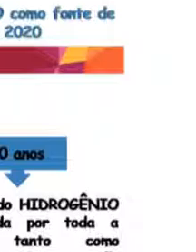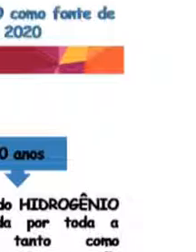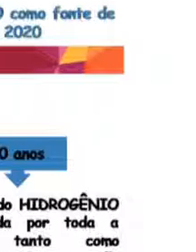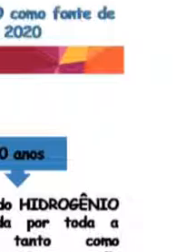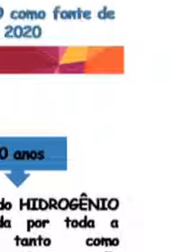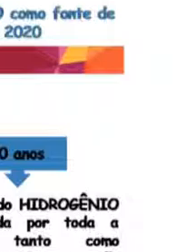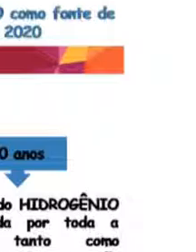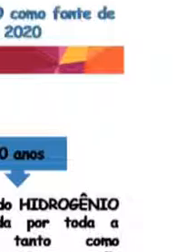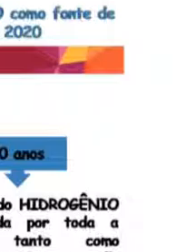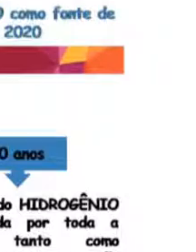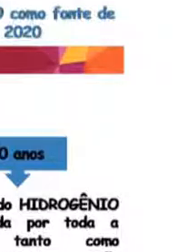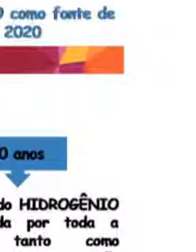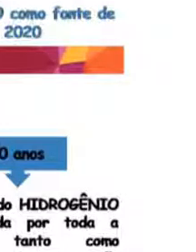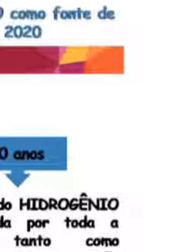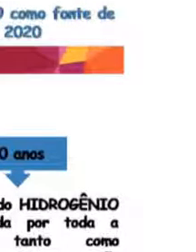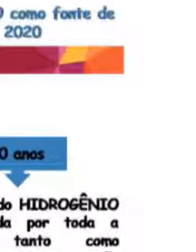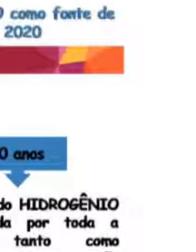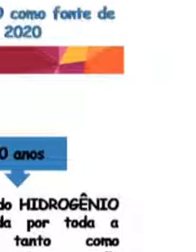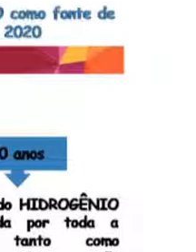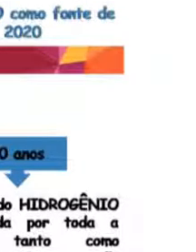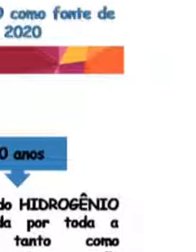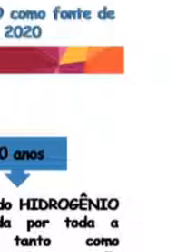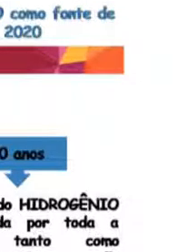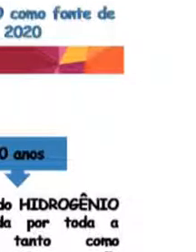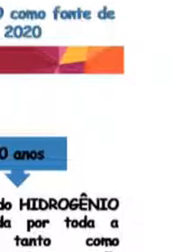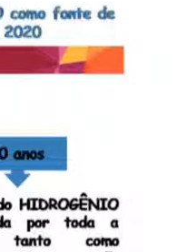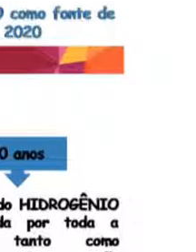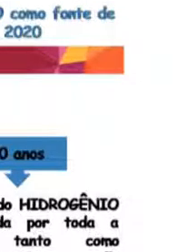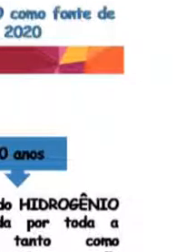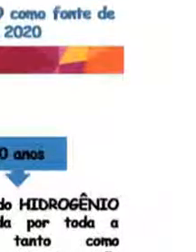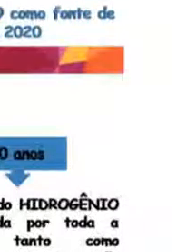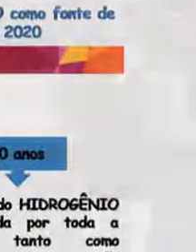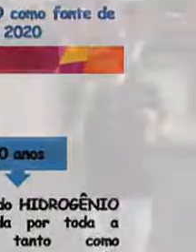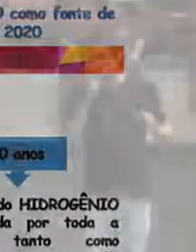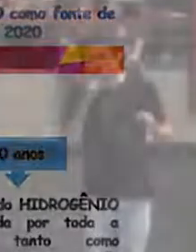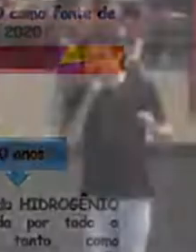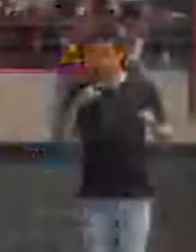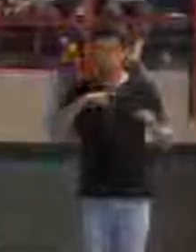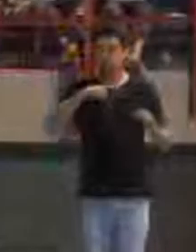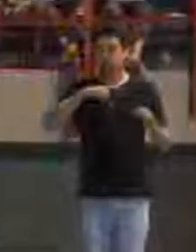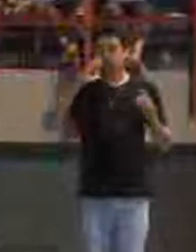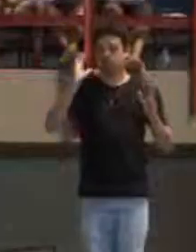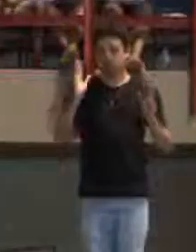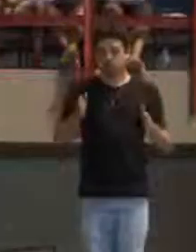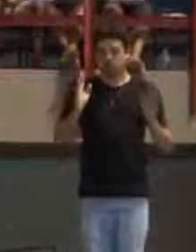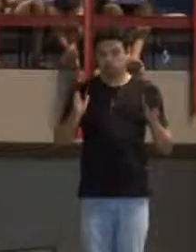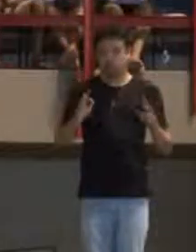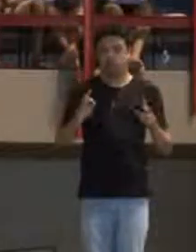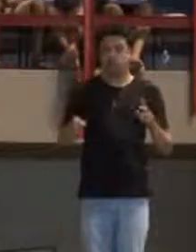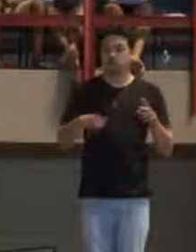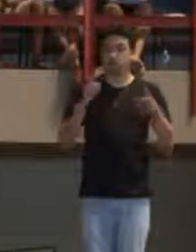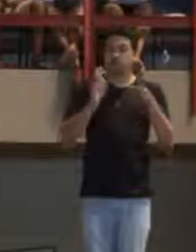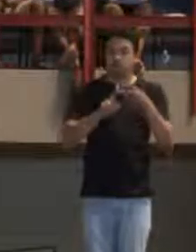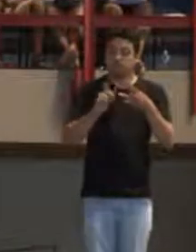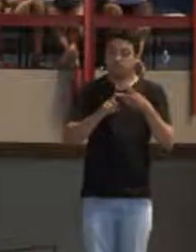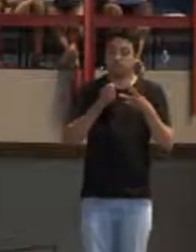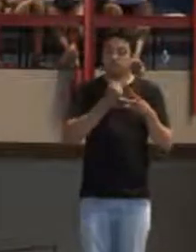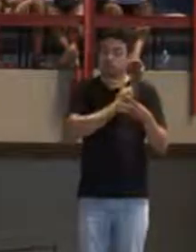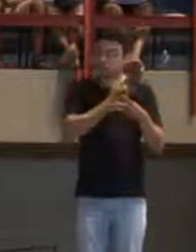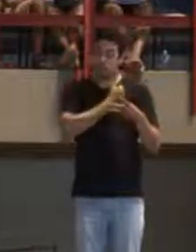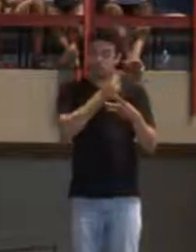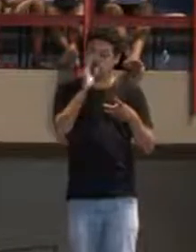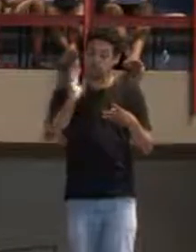lança protótipos de veículos movidos a hidrogênio. Isso aconteceu? Aconteceu, tá? O número de